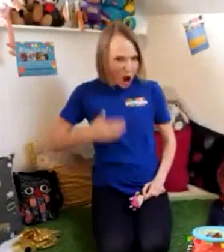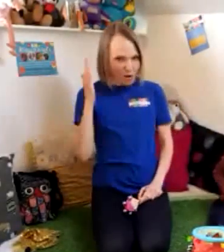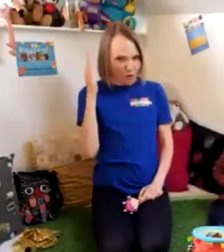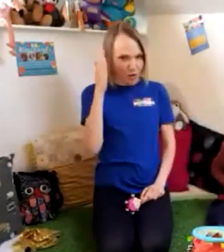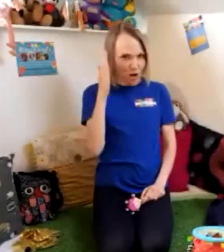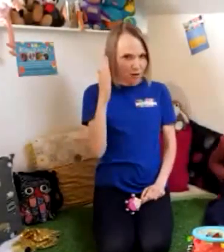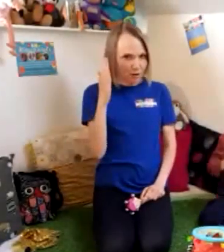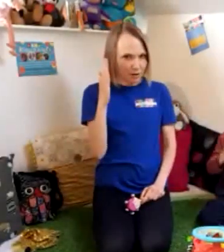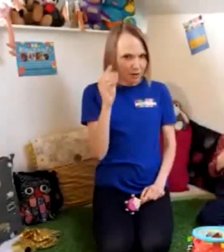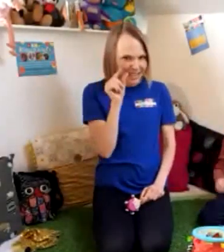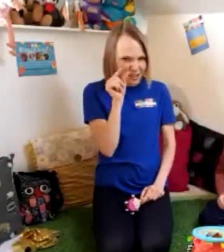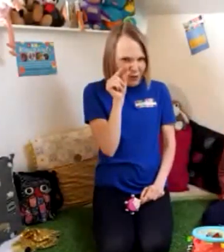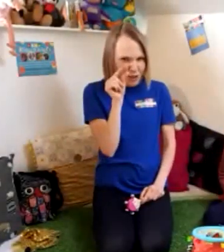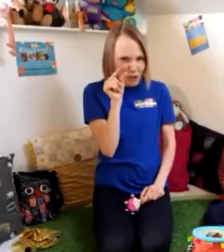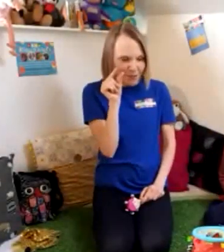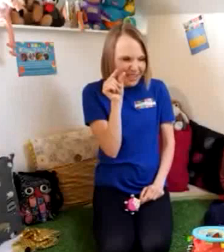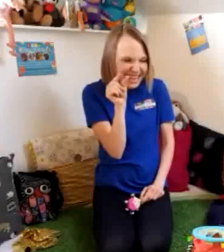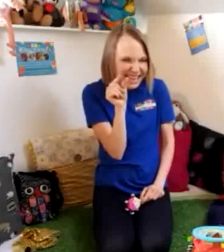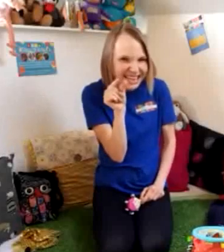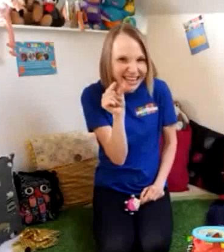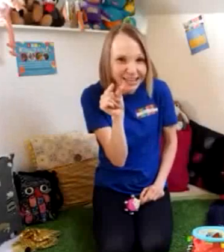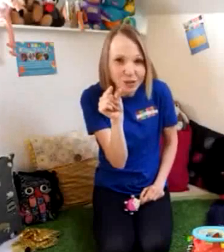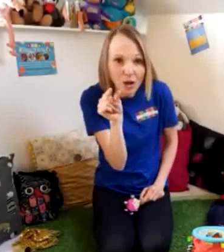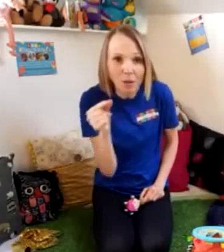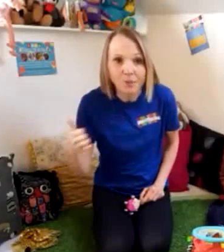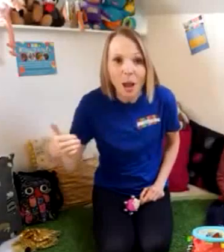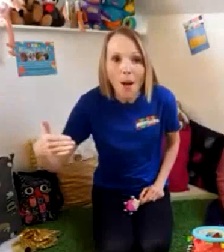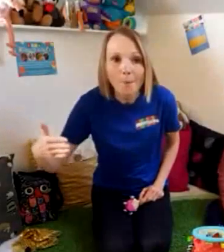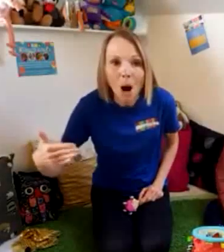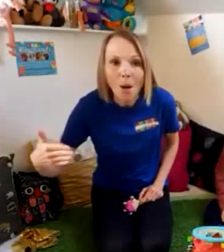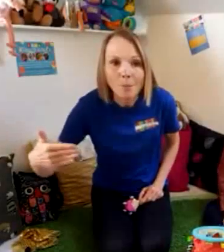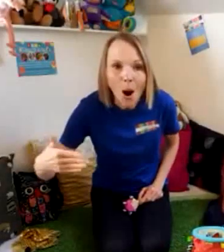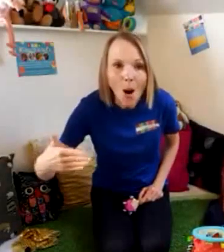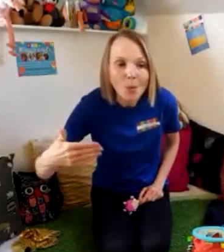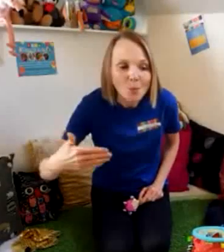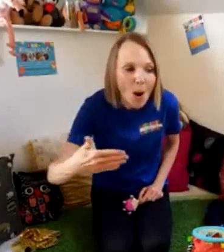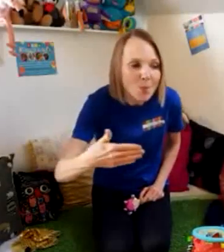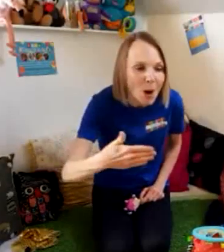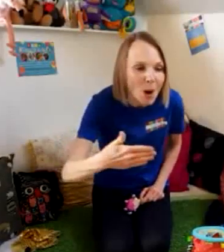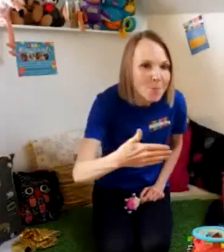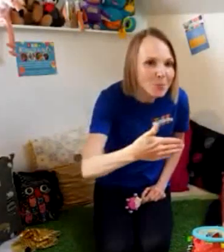Hungry sharks. Little fish. Little fish.